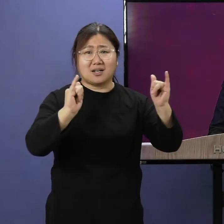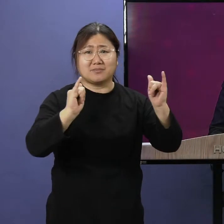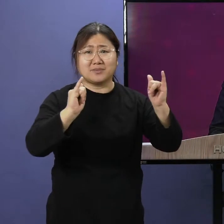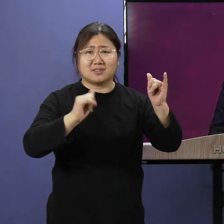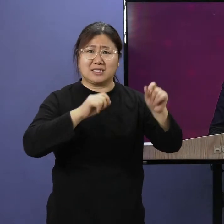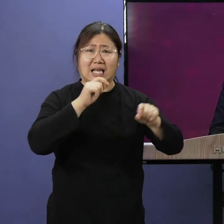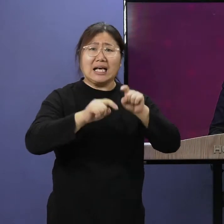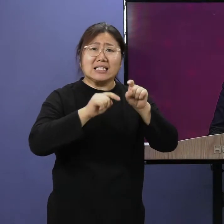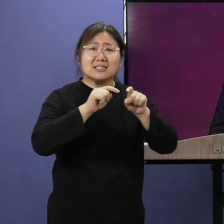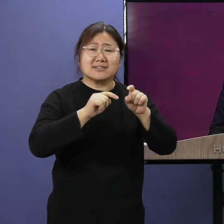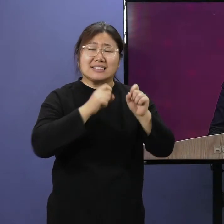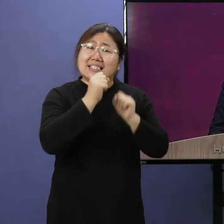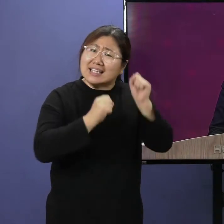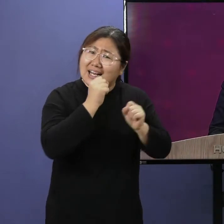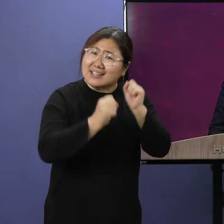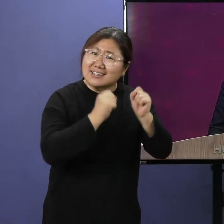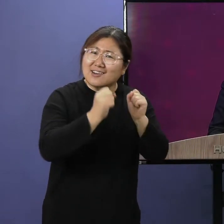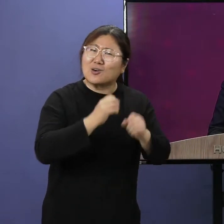여겼습니다.